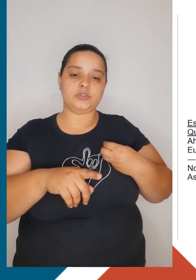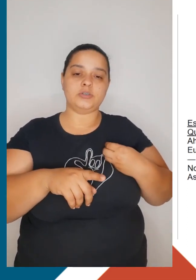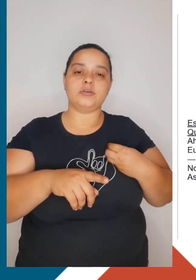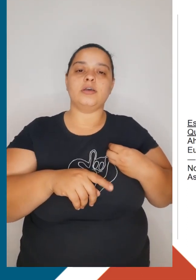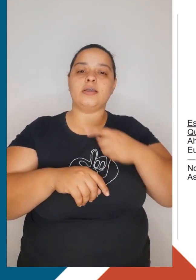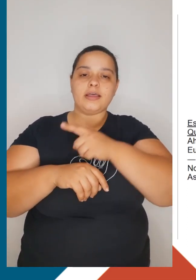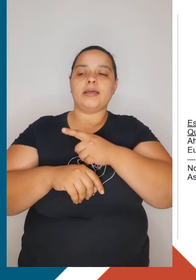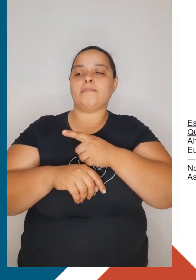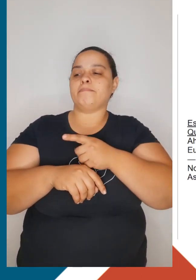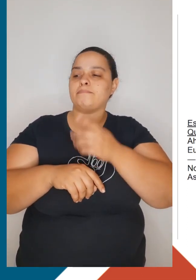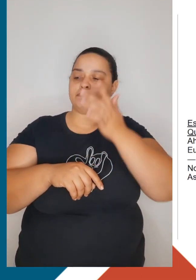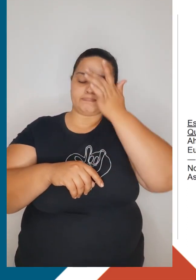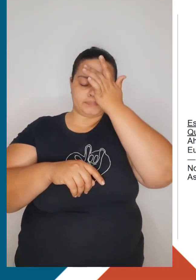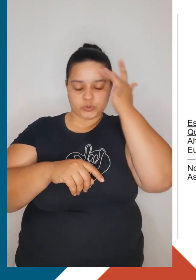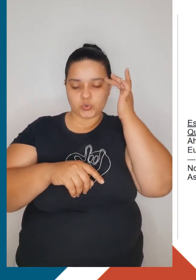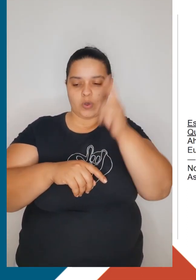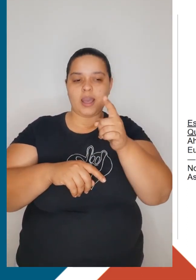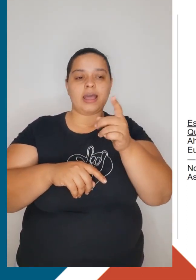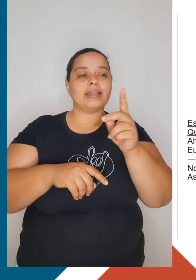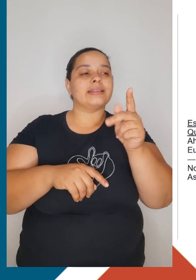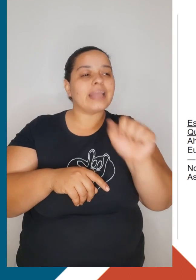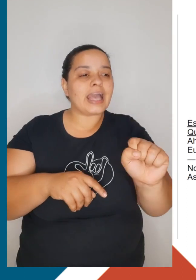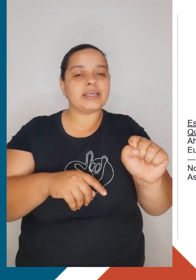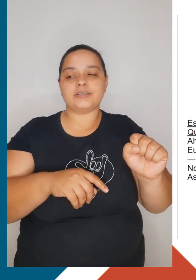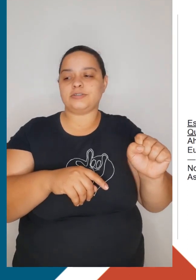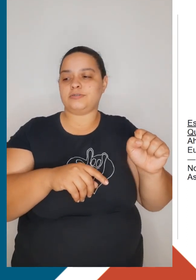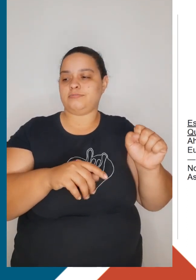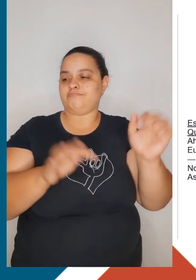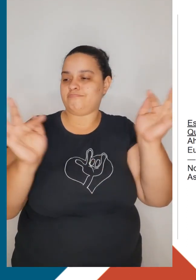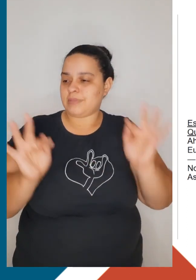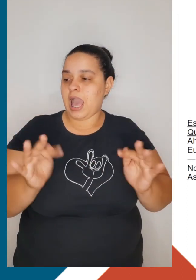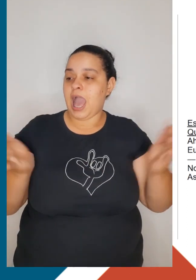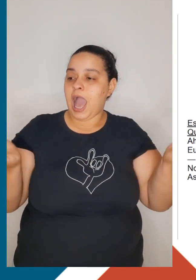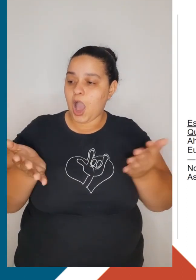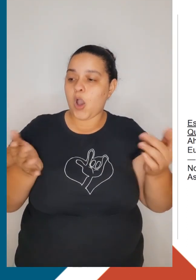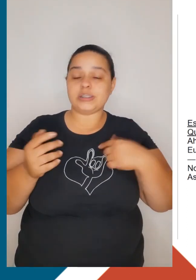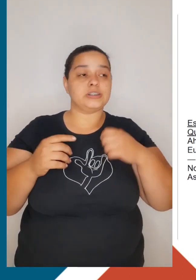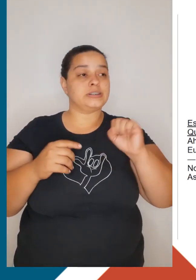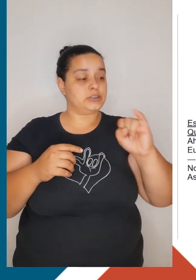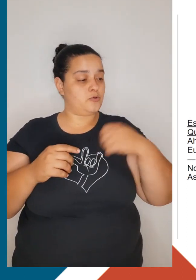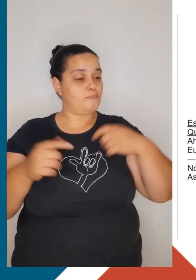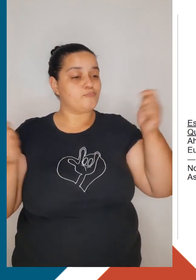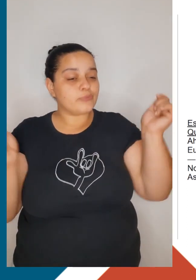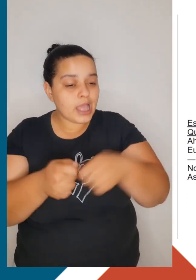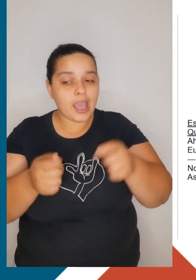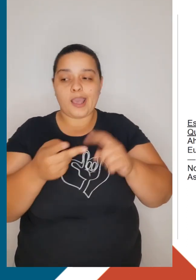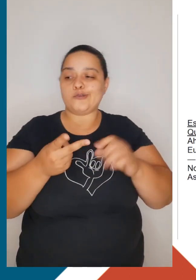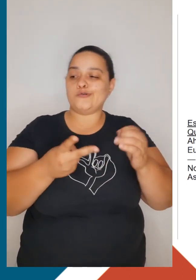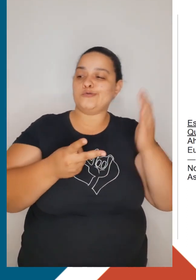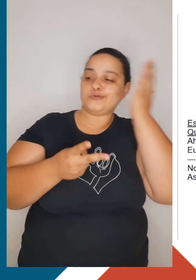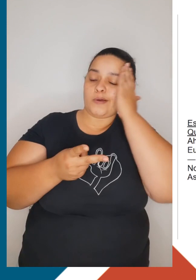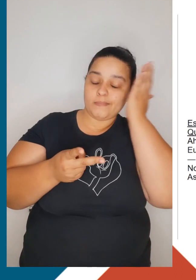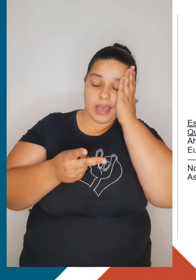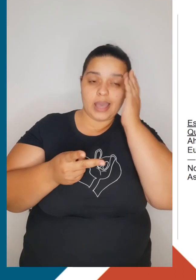o interlocutor deste eu lírico lhe dá muita alegria. Agora, nos verbos pudesse e soubesse,